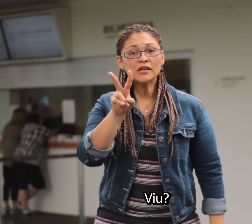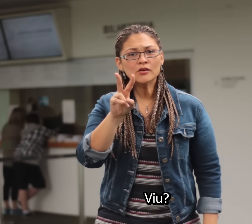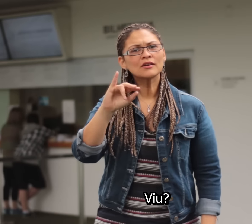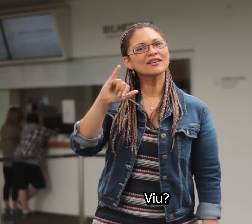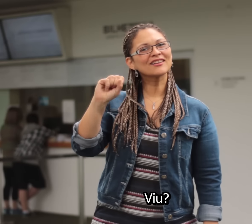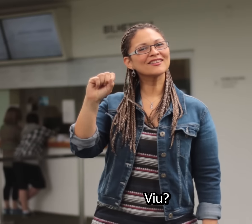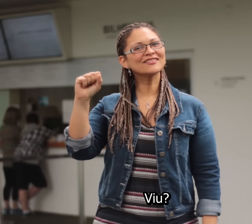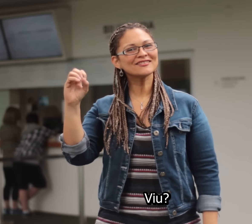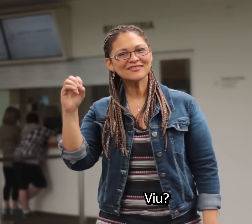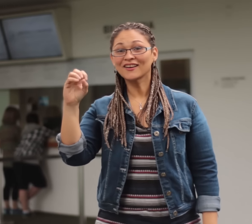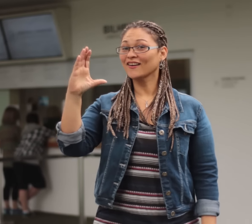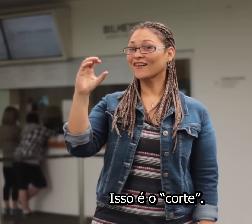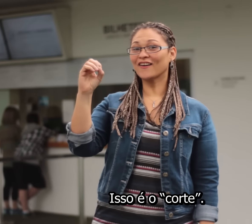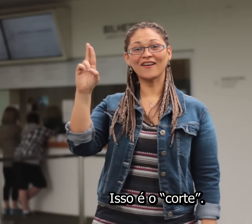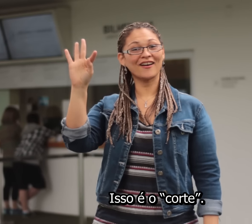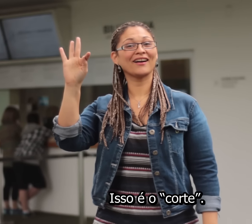Viu? Isso é o corte.